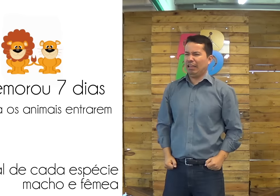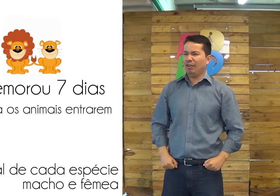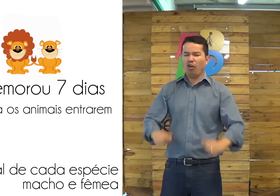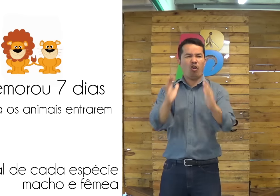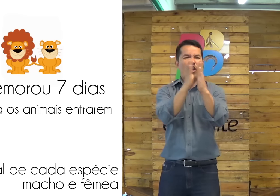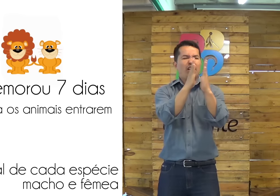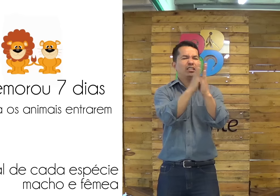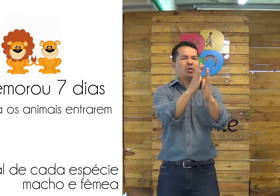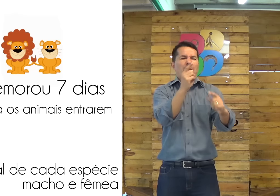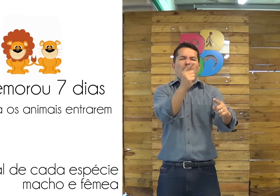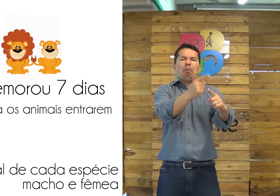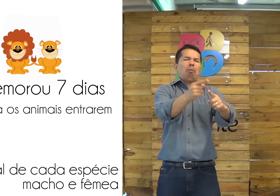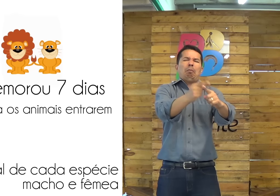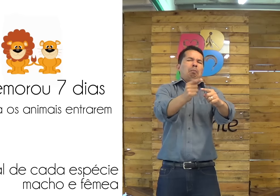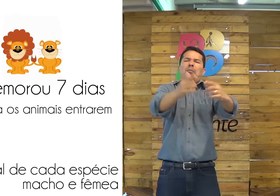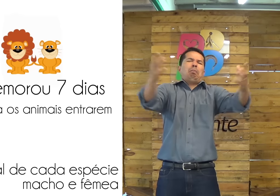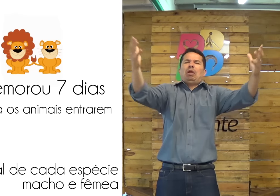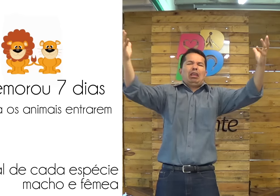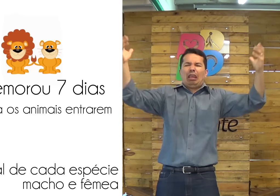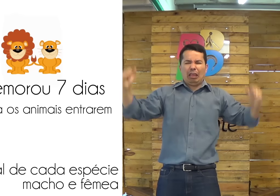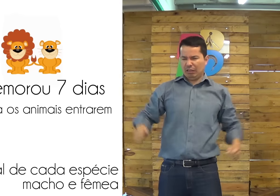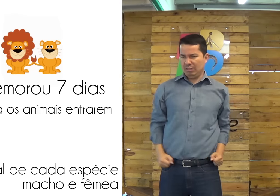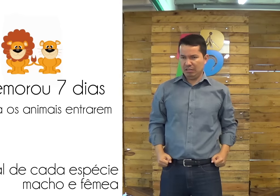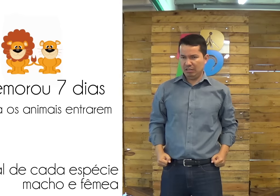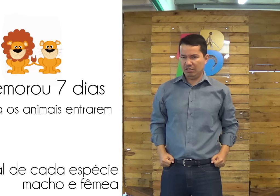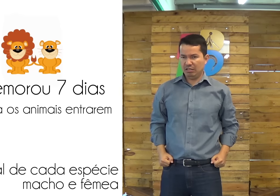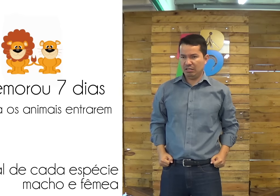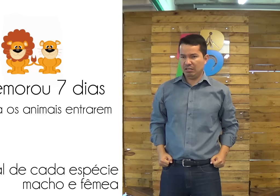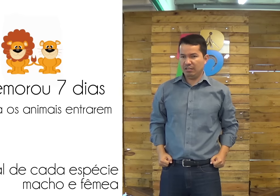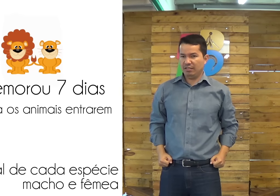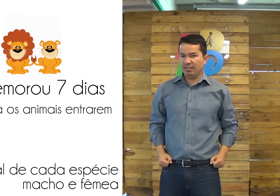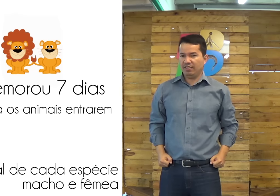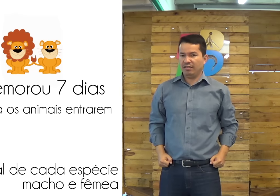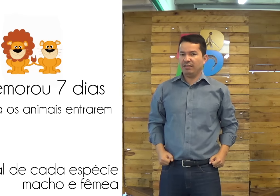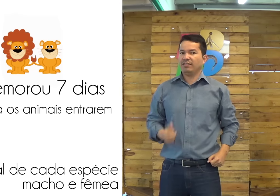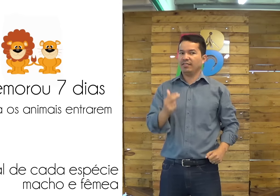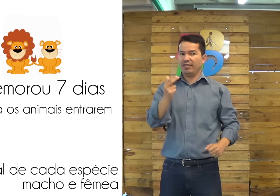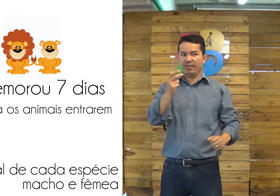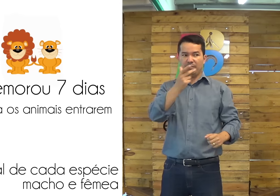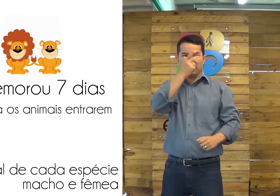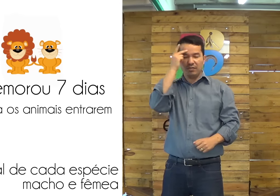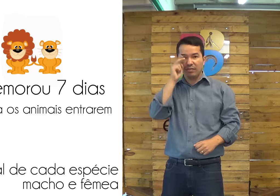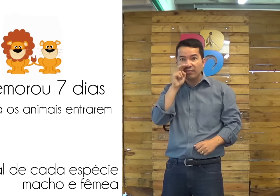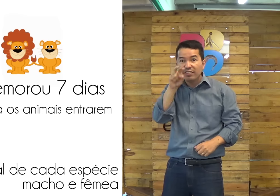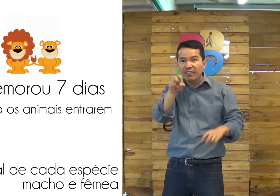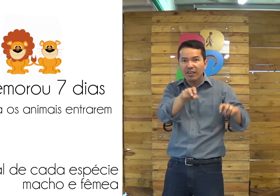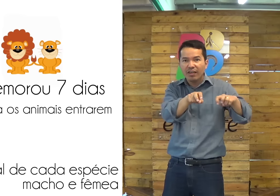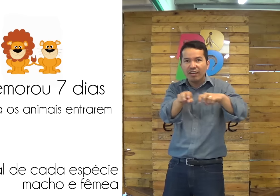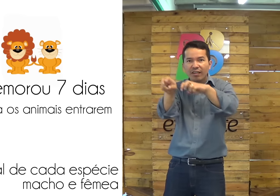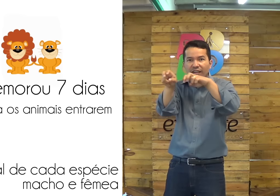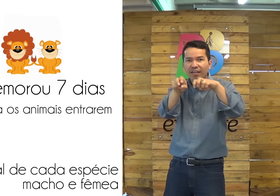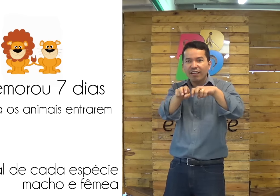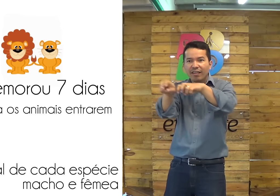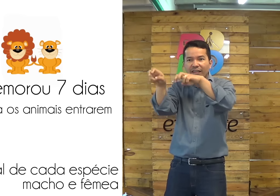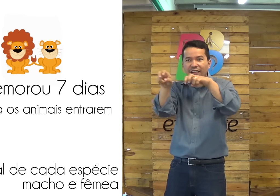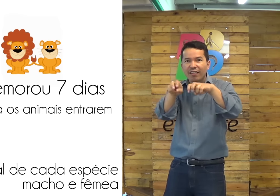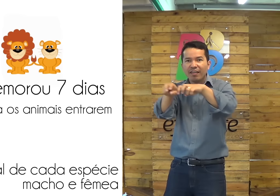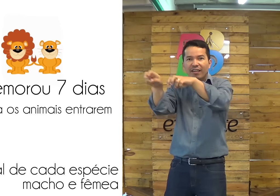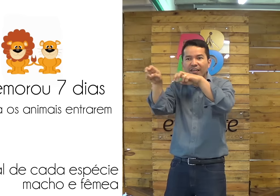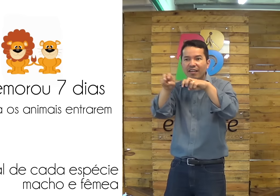por orar precisa Ah por que isso então é igual as pessoas né